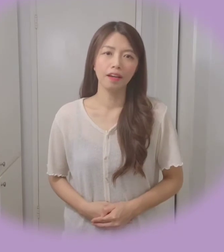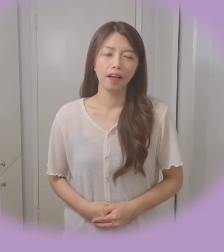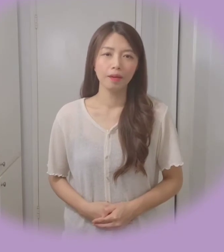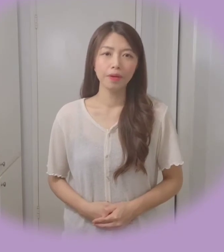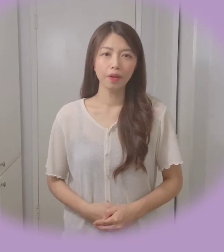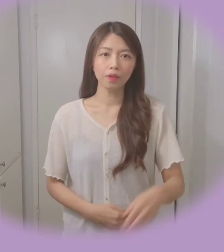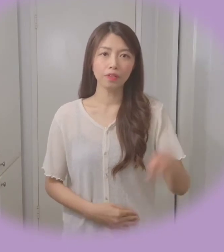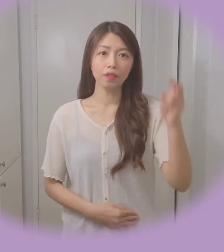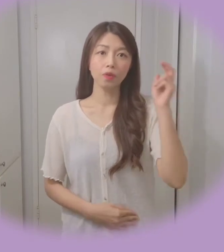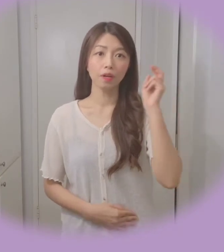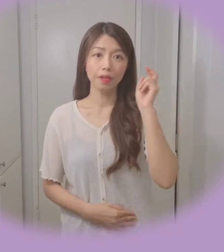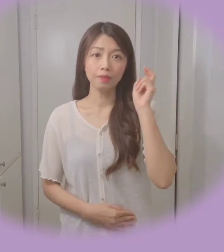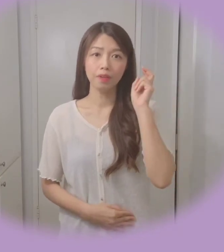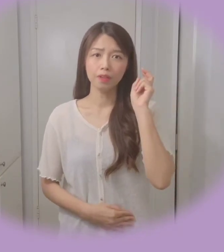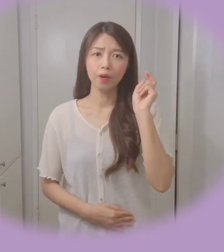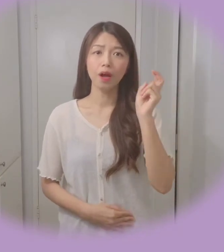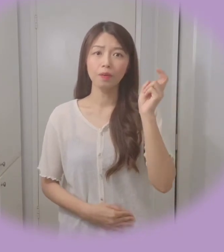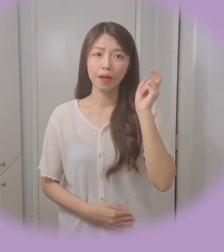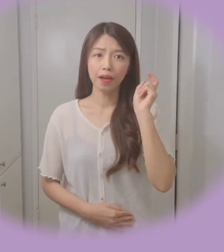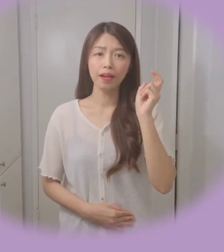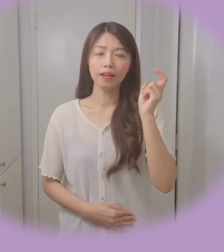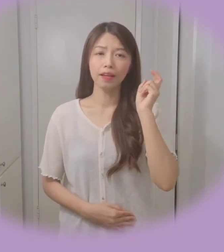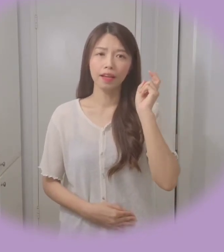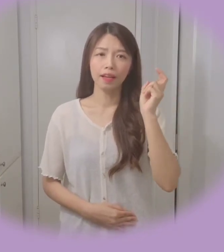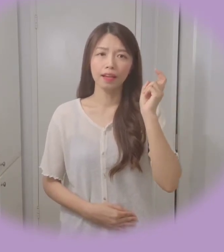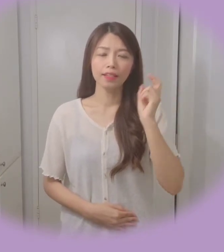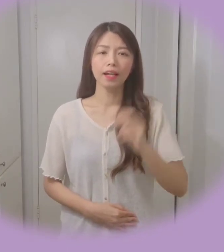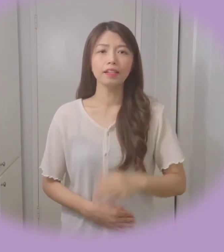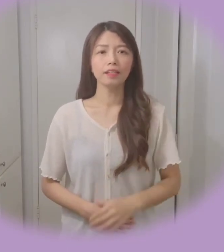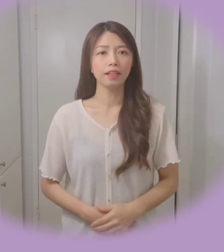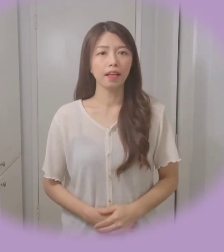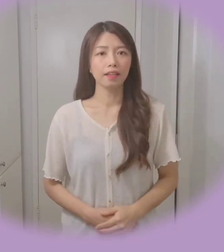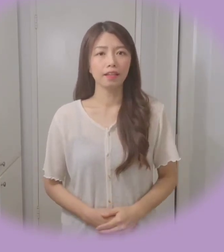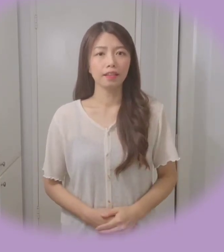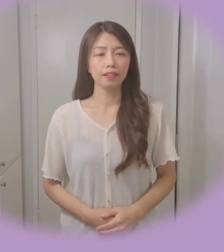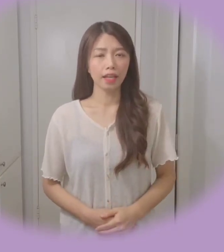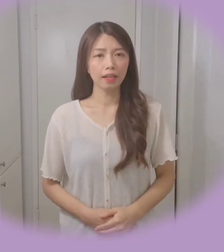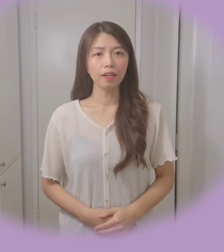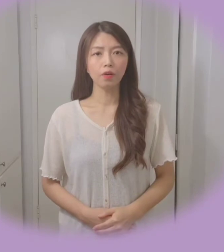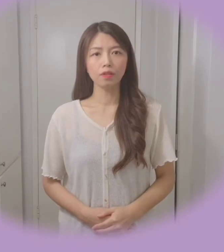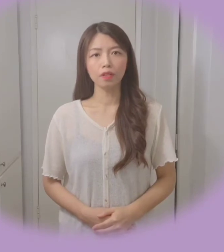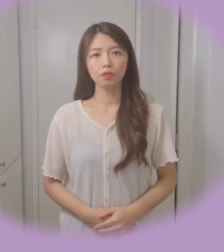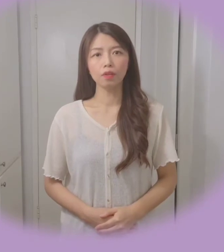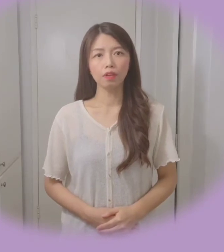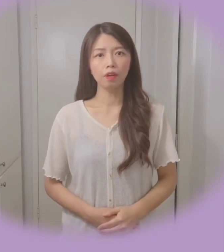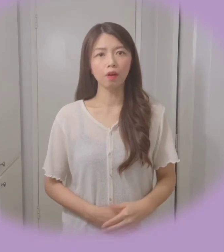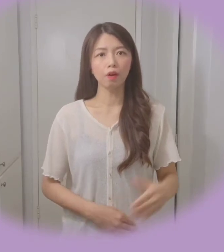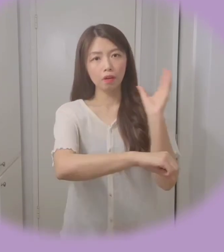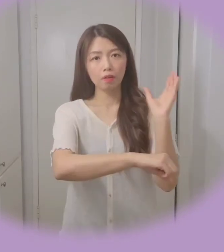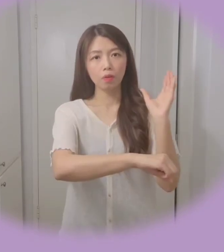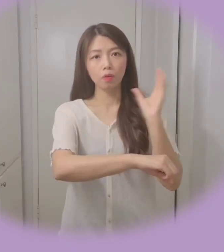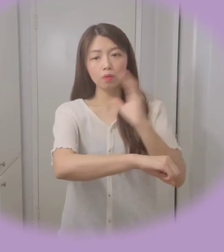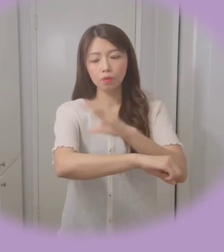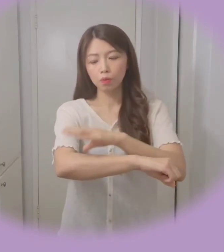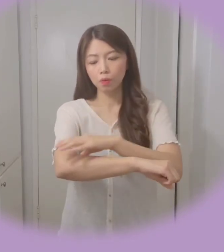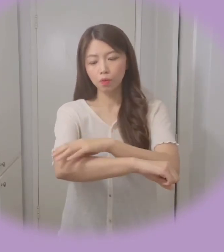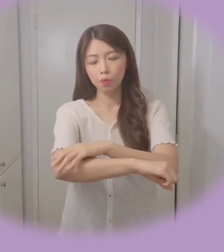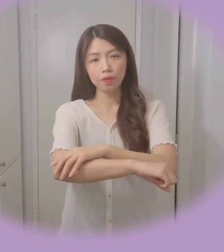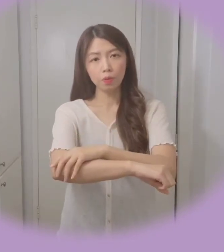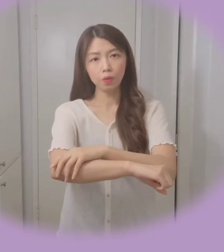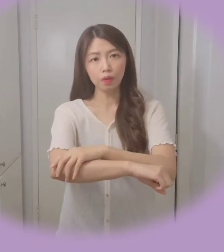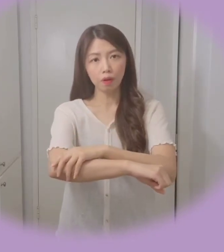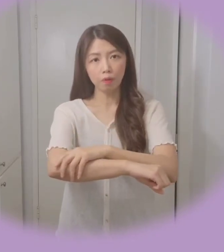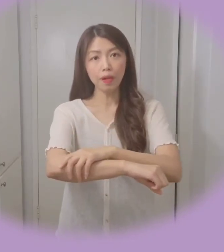안부인가봐. 아마라고 한 뜻의 수어 아까 말씀드렸죠. 아마 잘 지낸다는 잘이라고 한 뜻의 수어는요.